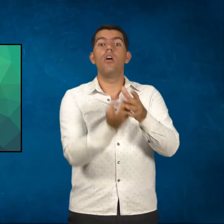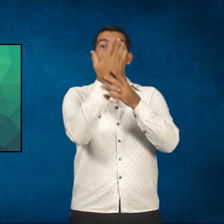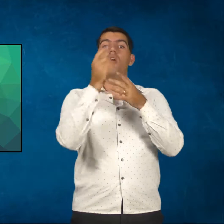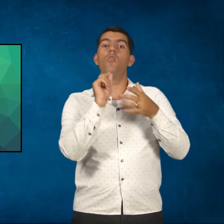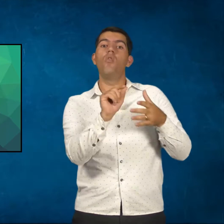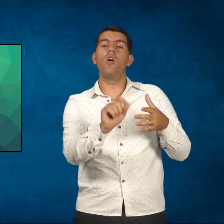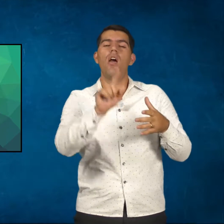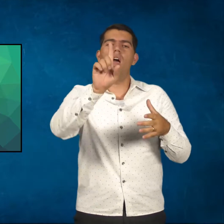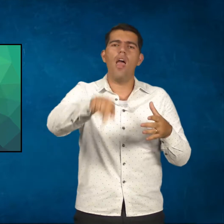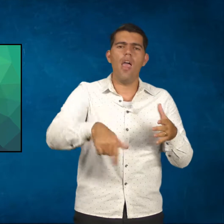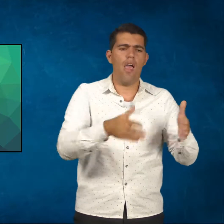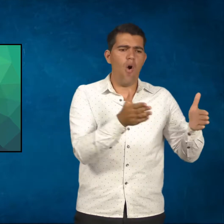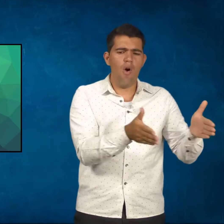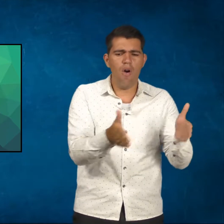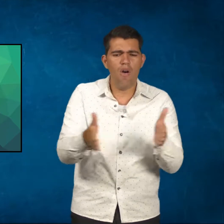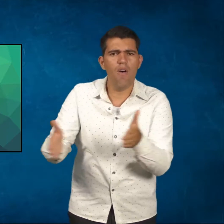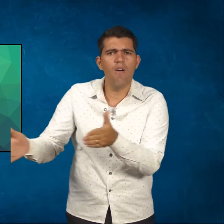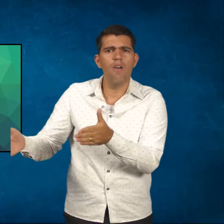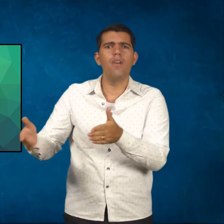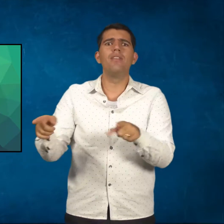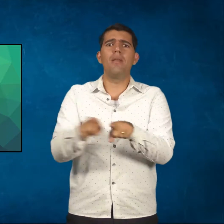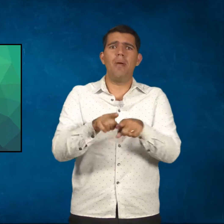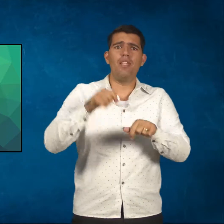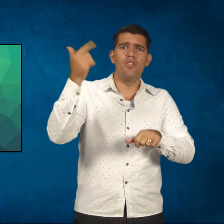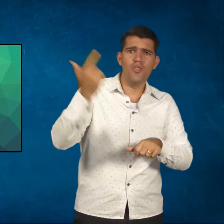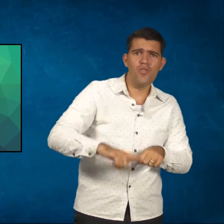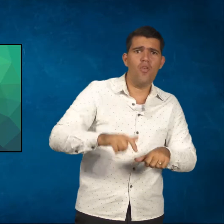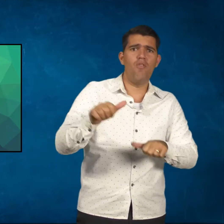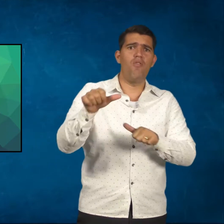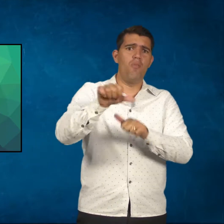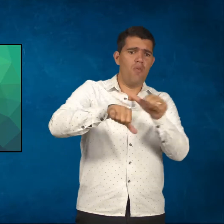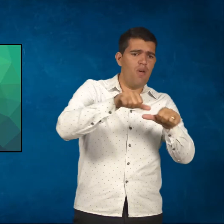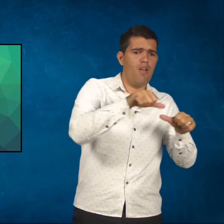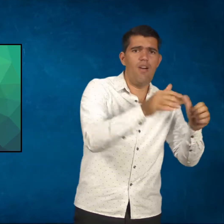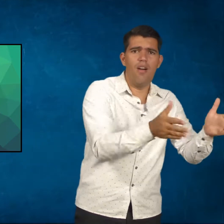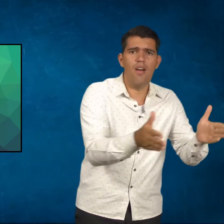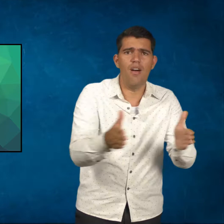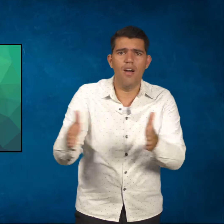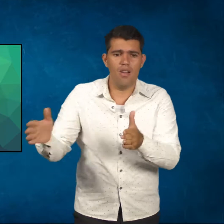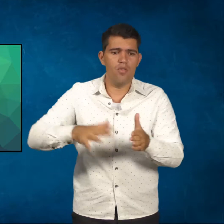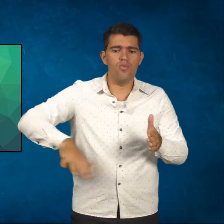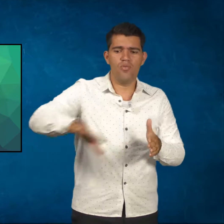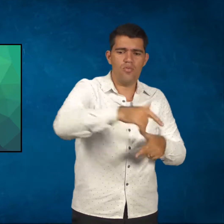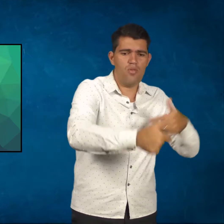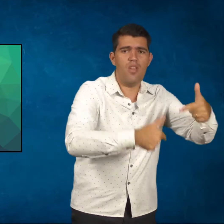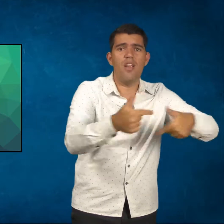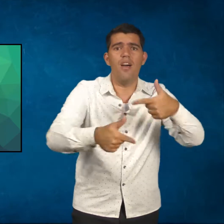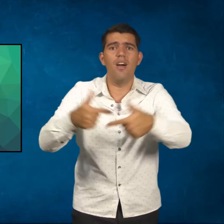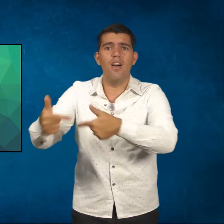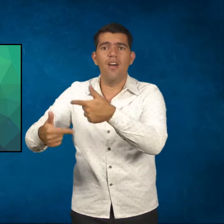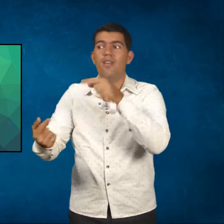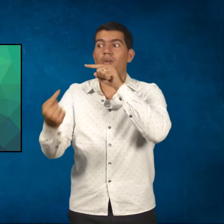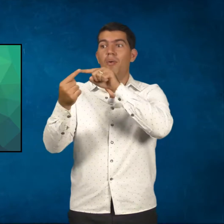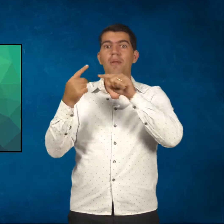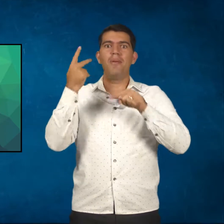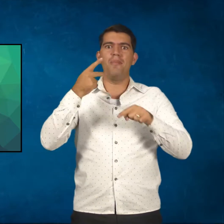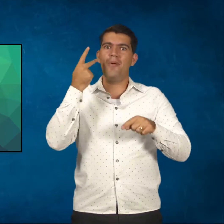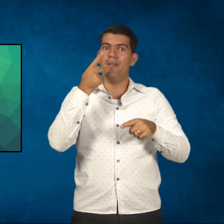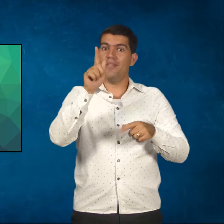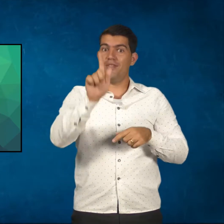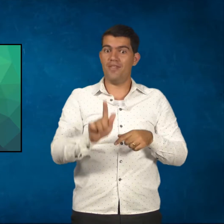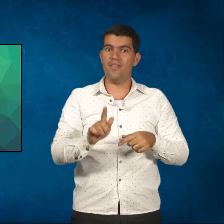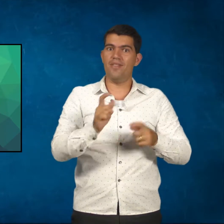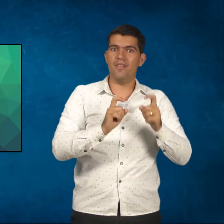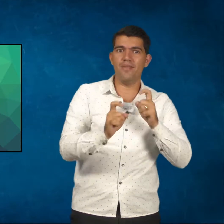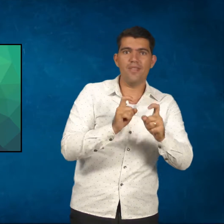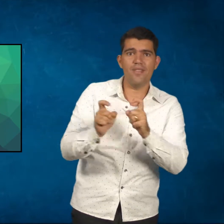de organização e reorganização do seu funcionamento, especialmente no plano